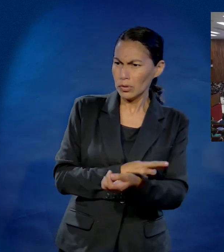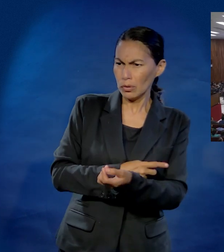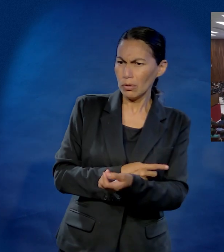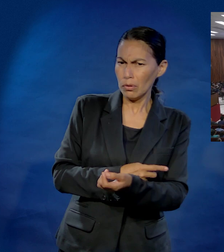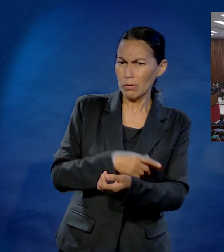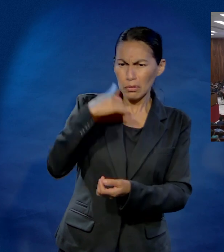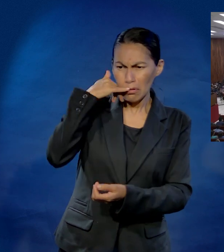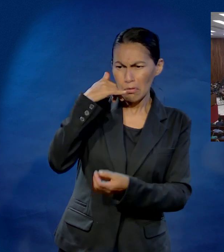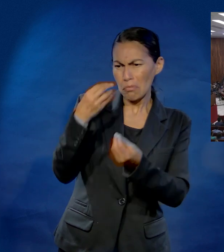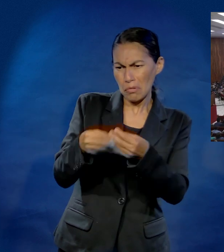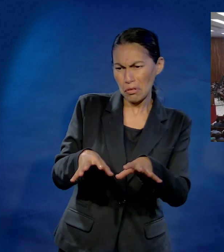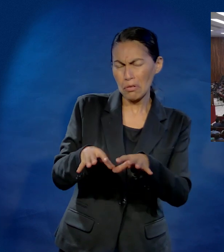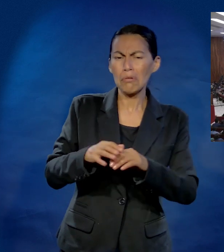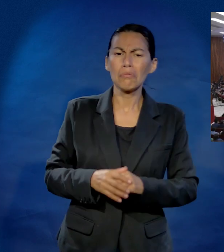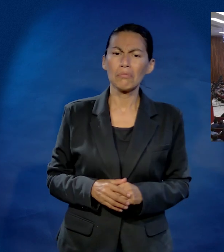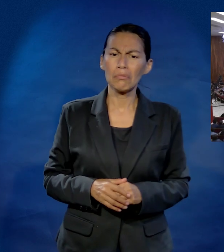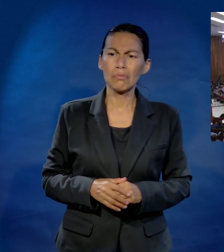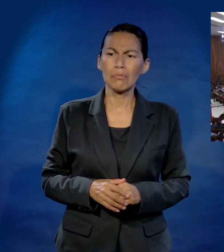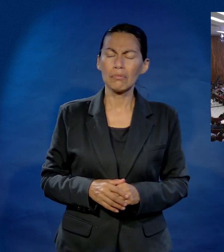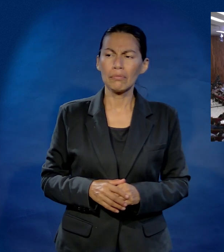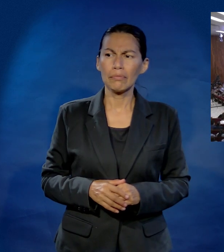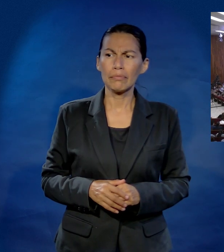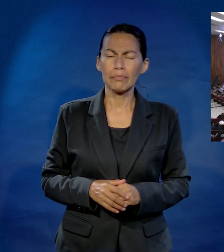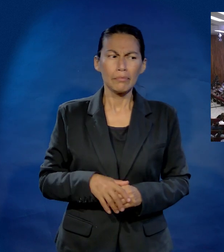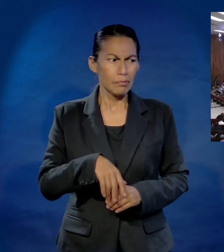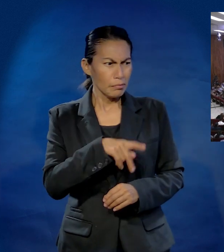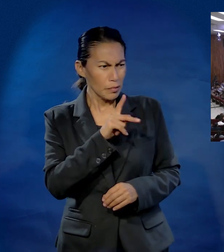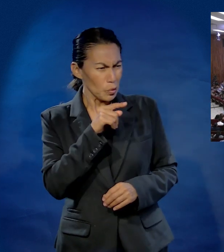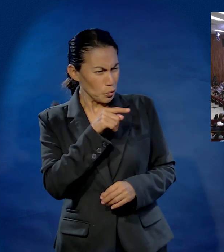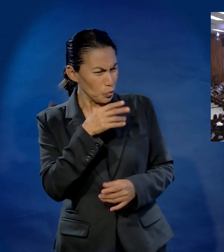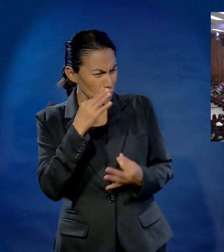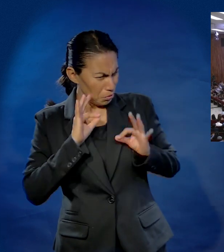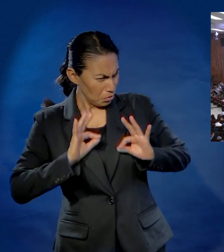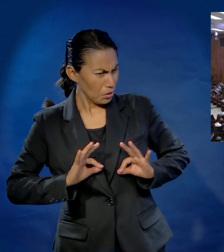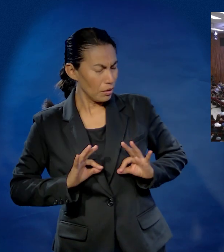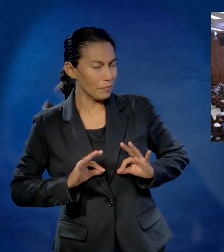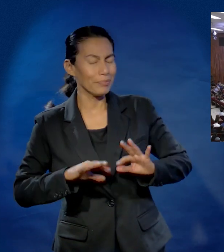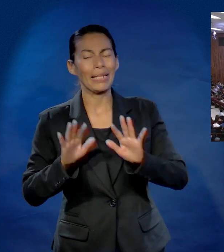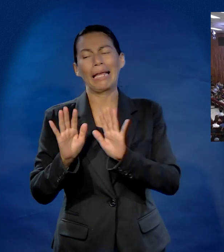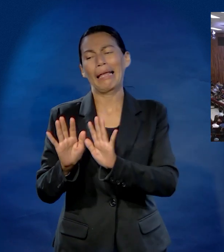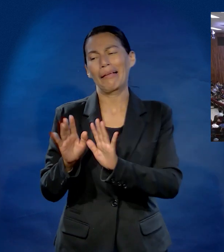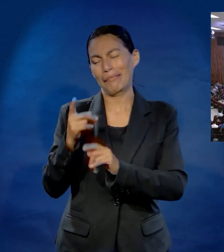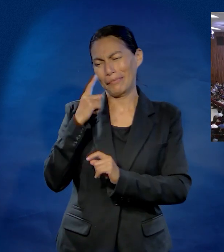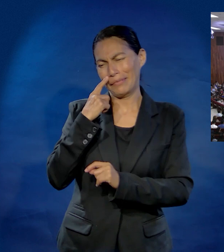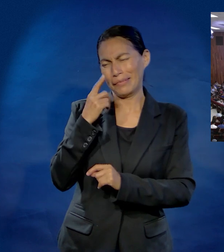nada. Y me dice, no, sí pasó, perdí un celular.